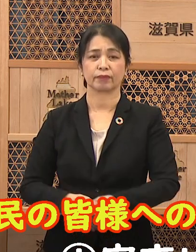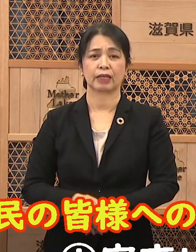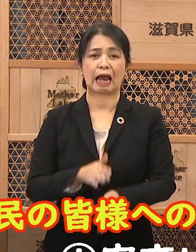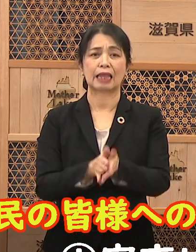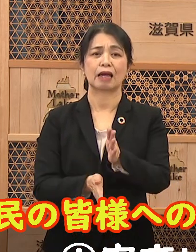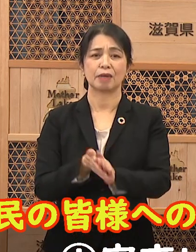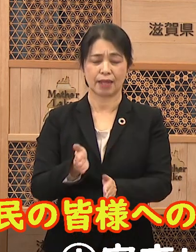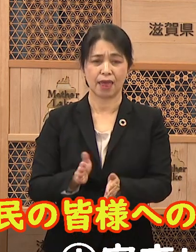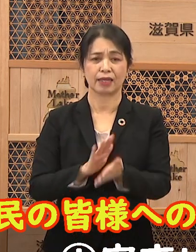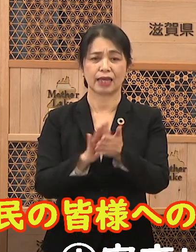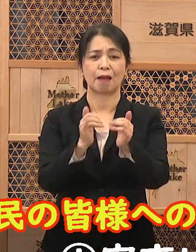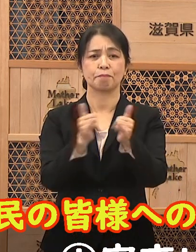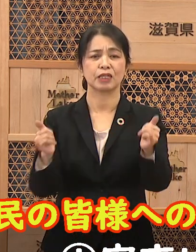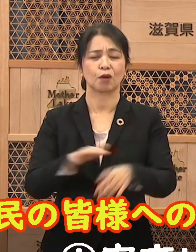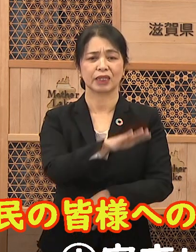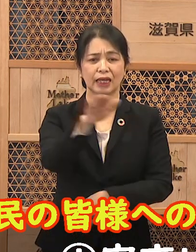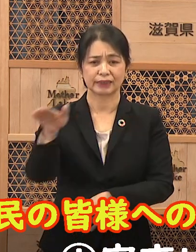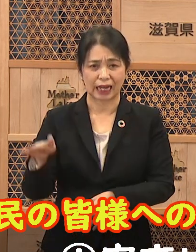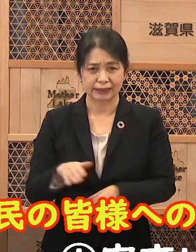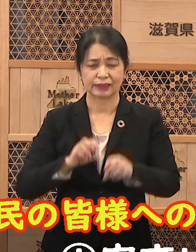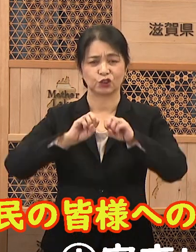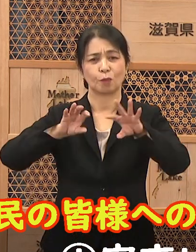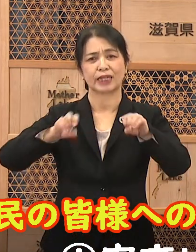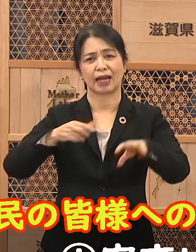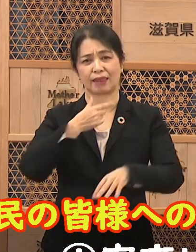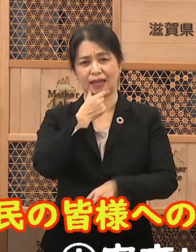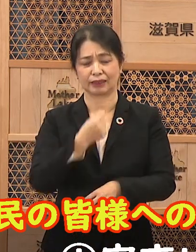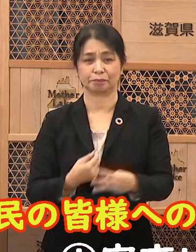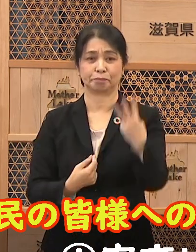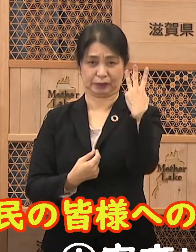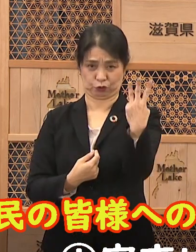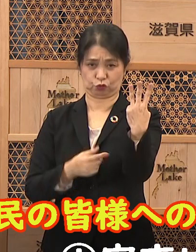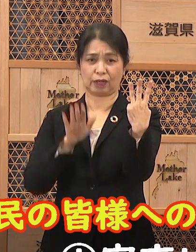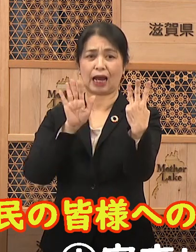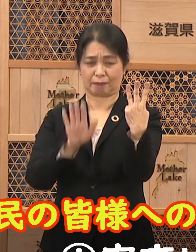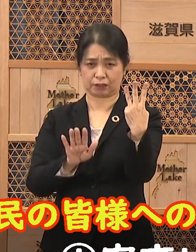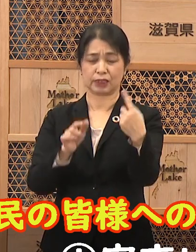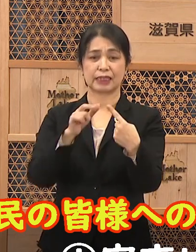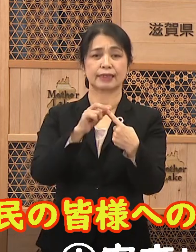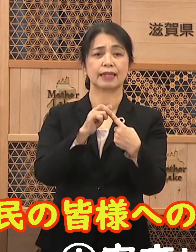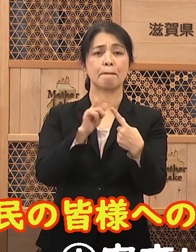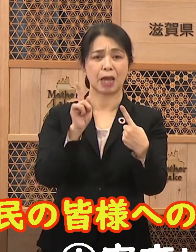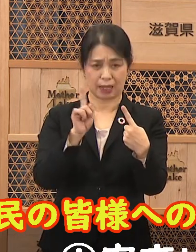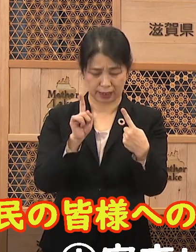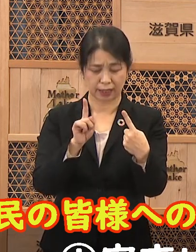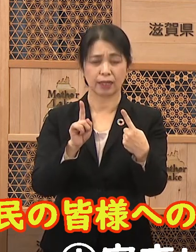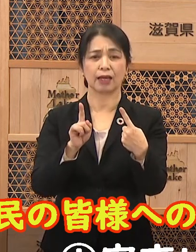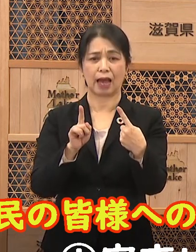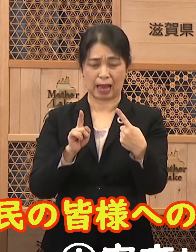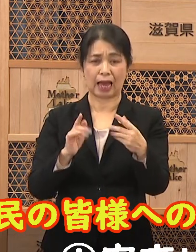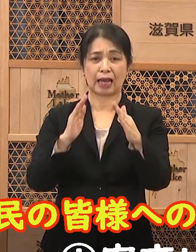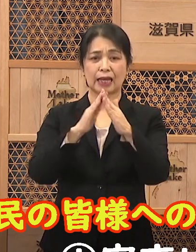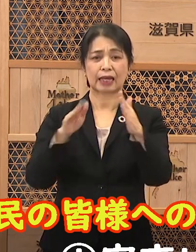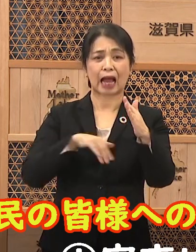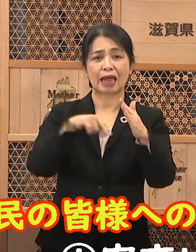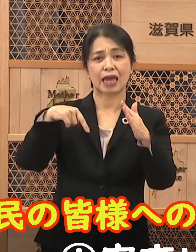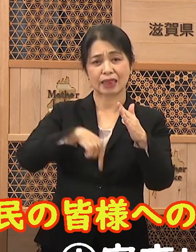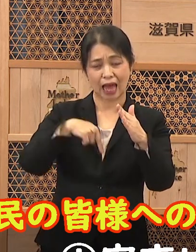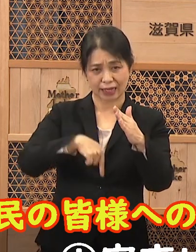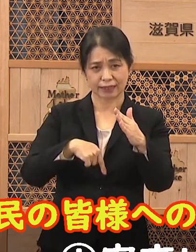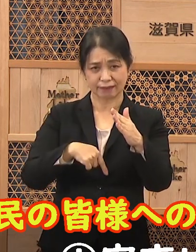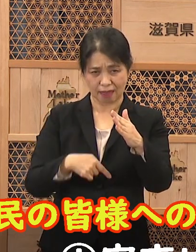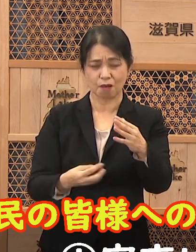県民の皆様方に呼びかけたいメッセージは3点ございます。1点目は、家庭内感染がやはり多